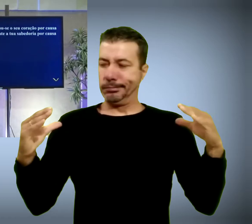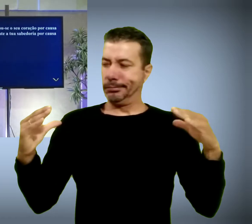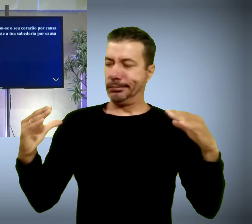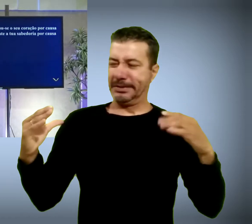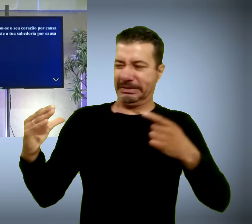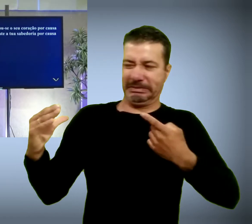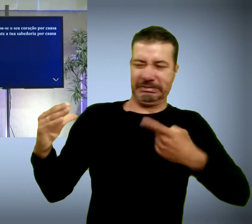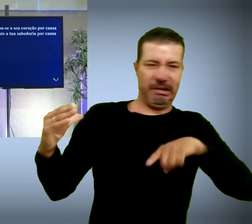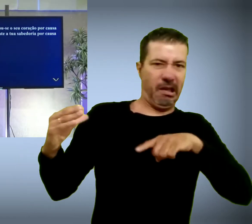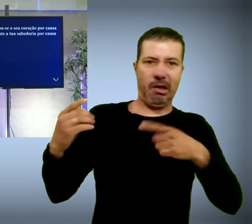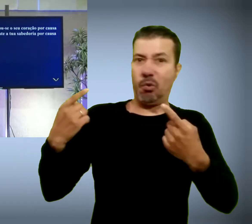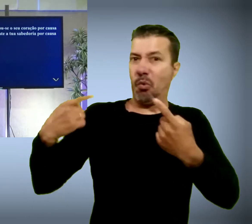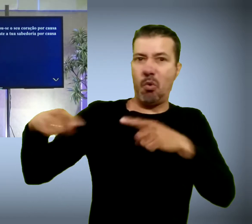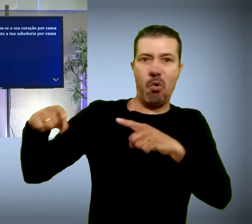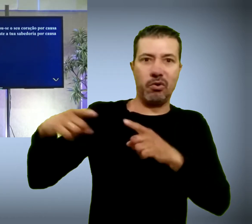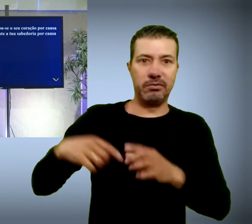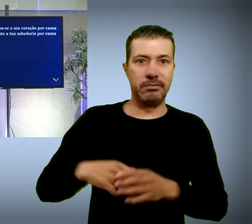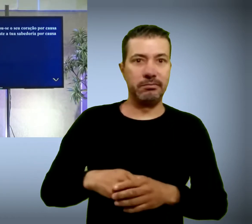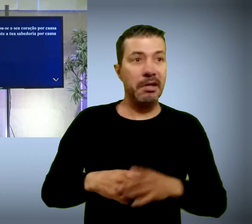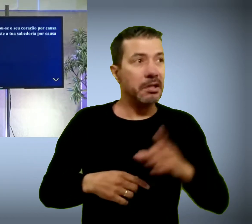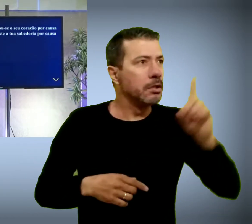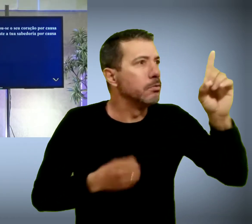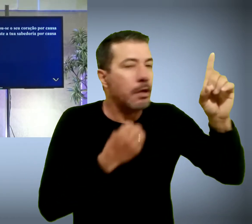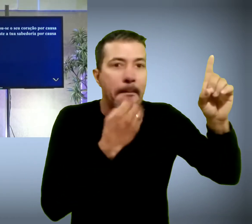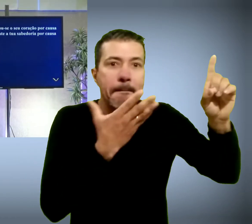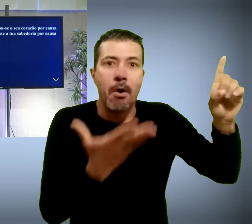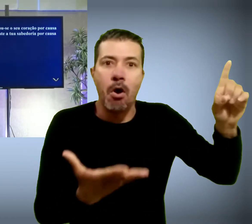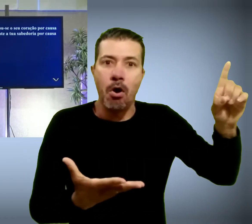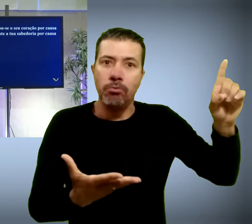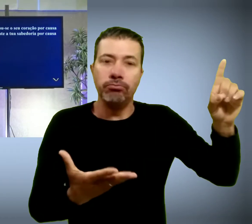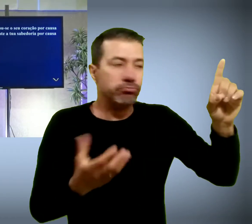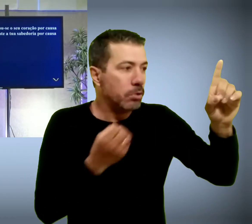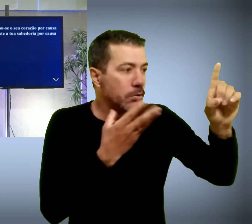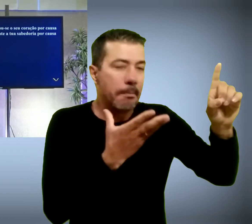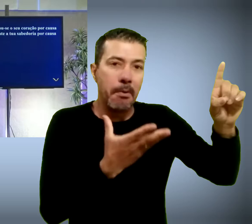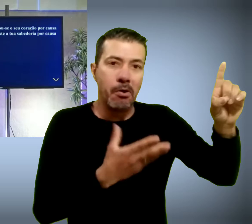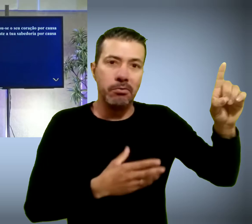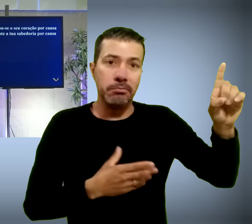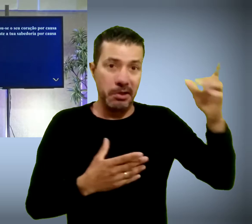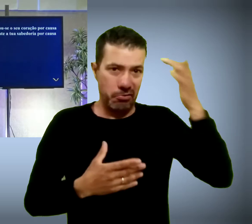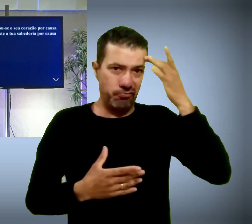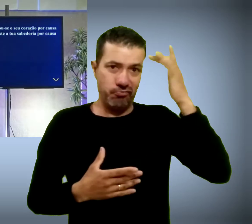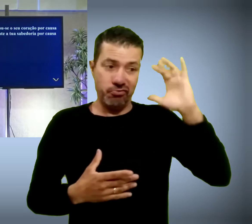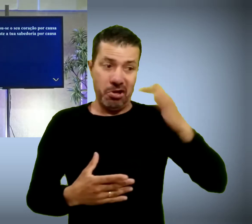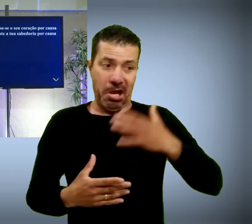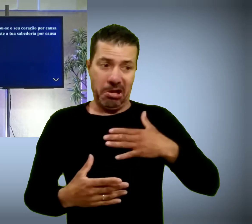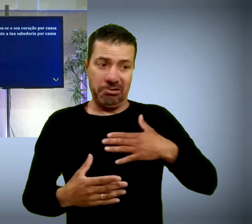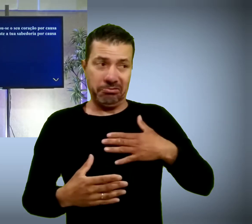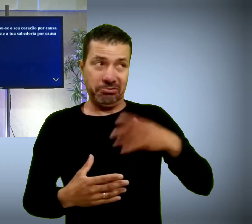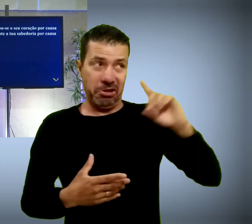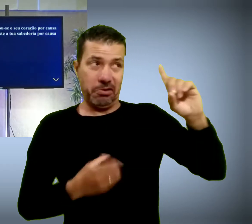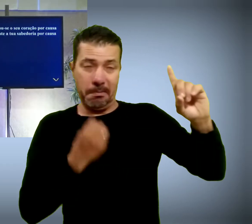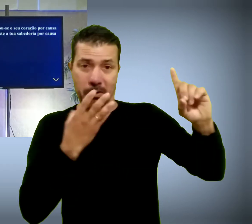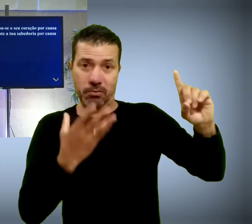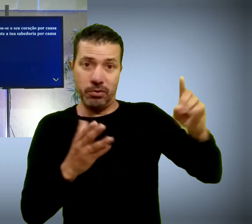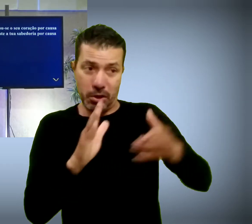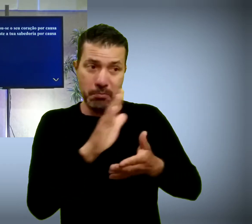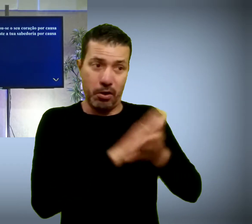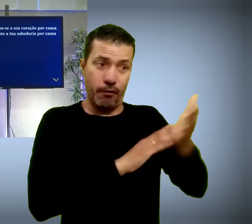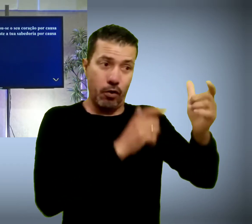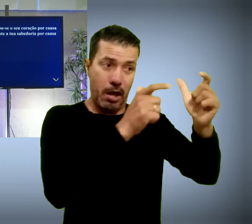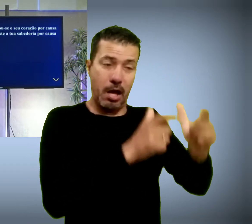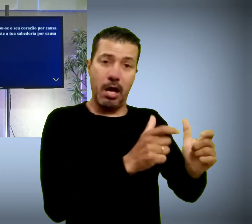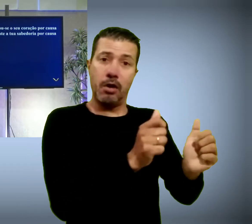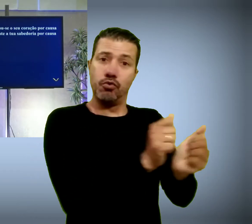dele. Mas Deus é tão bom? Não, vocês não sabem se Deus é bom. Eu que sei, porque eu que entro lá na sala